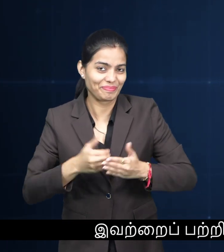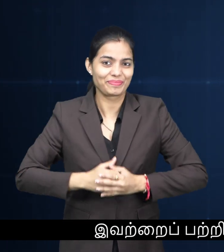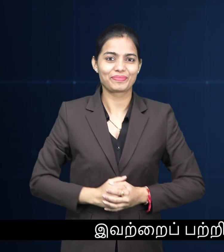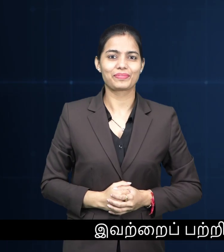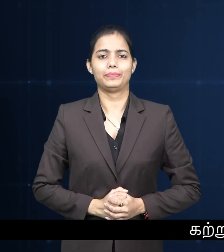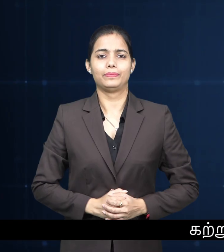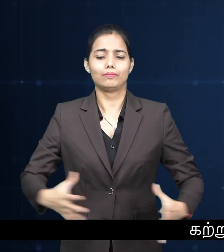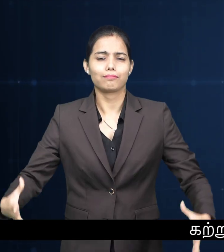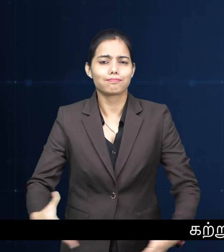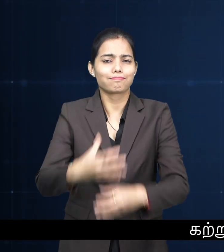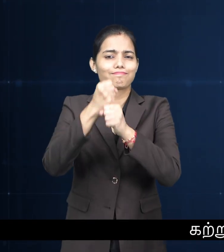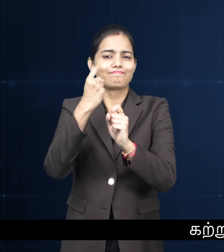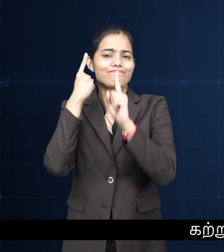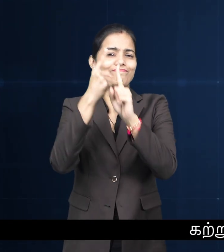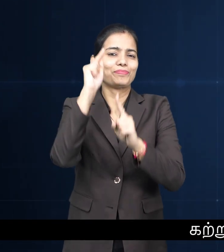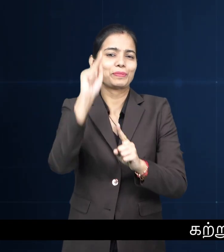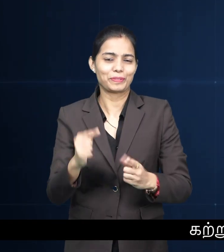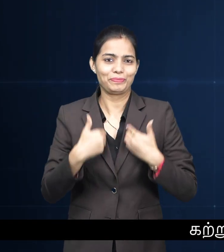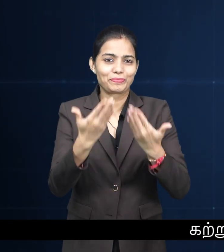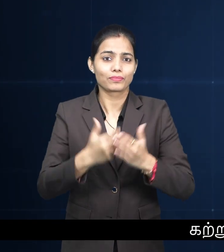அறிந்து கொள்வோம். கற்றுக்கொள்வீர்கள்.